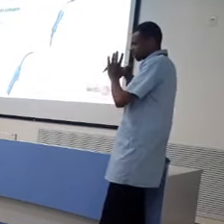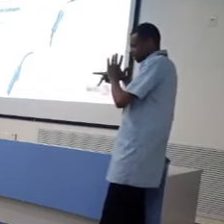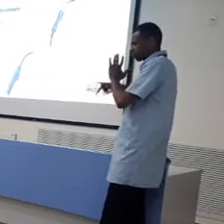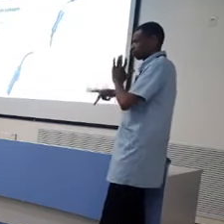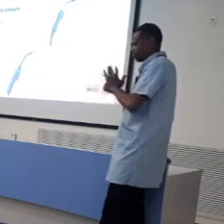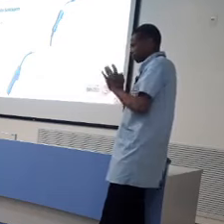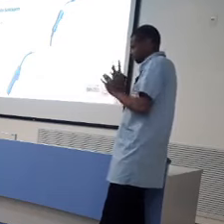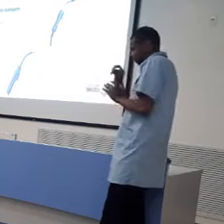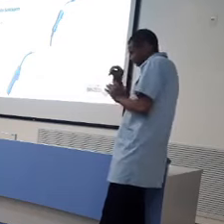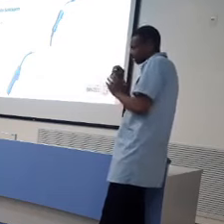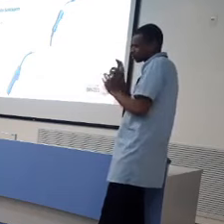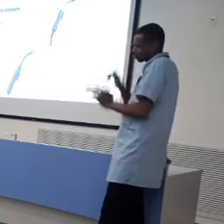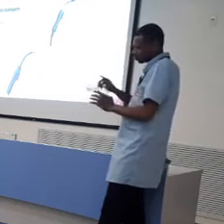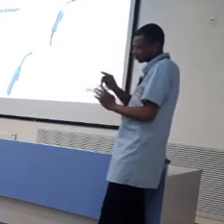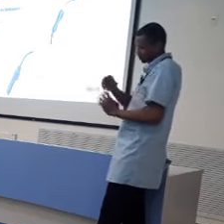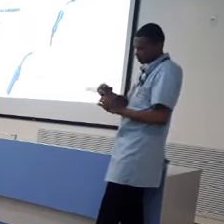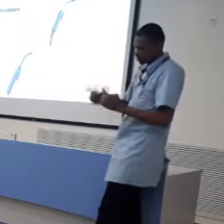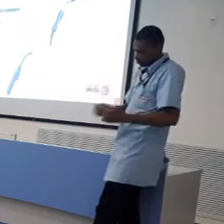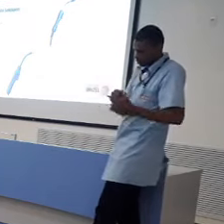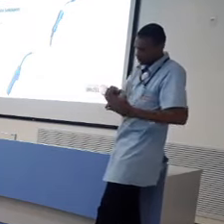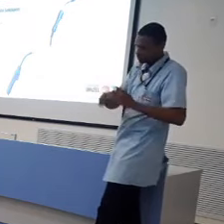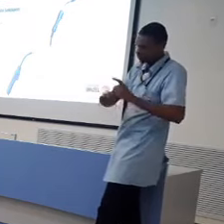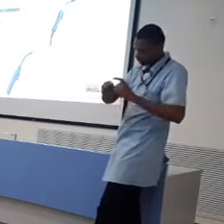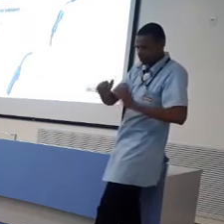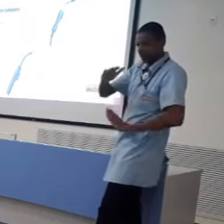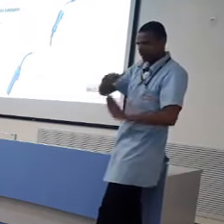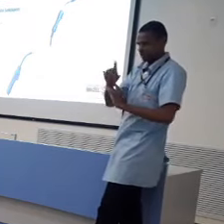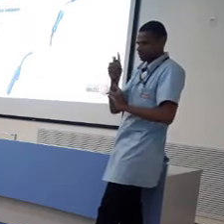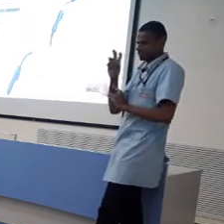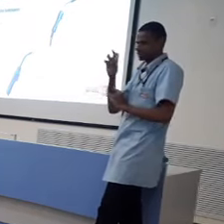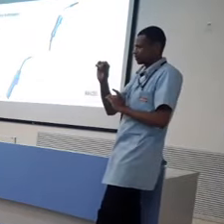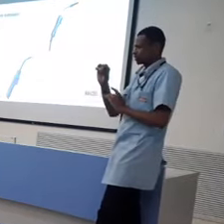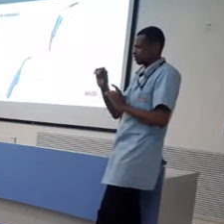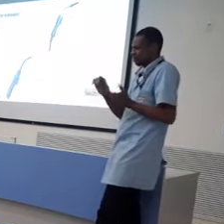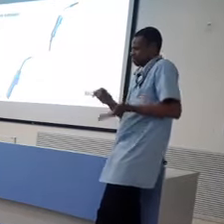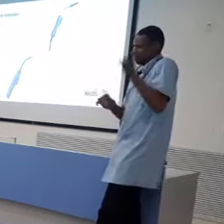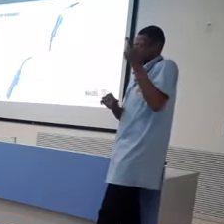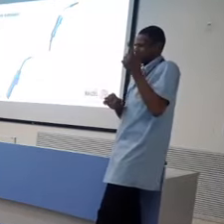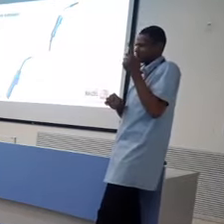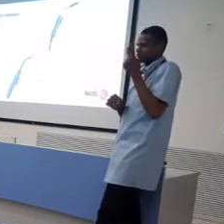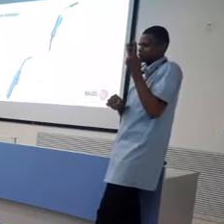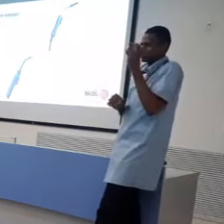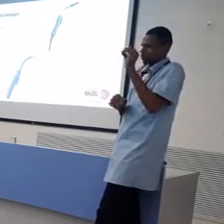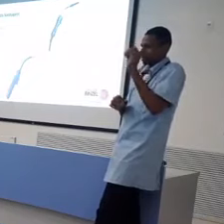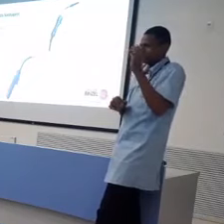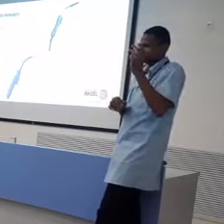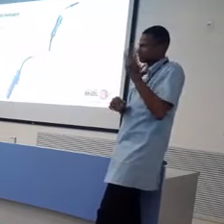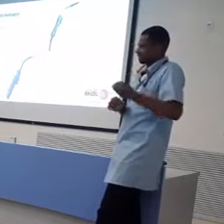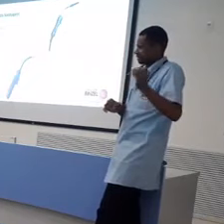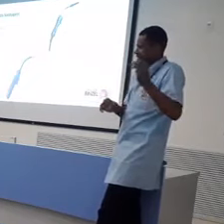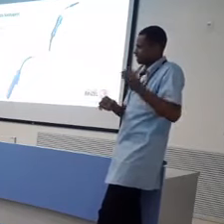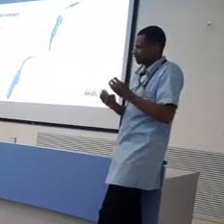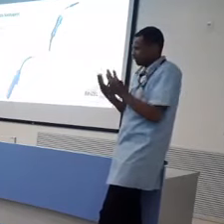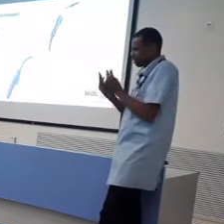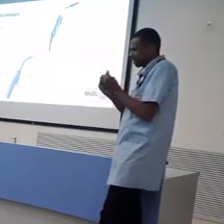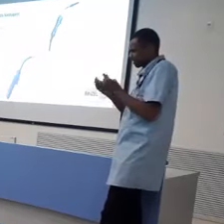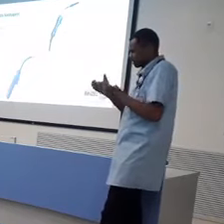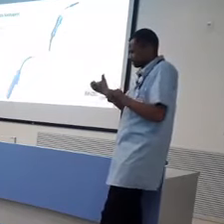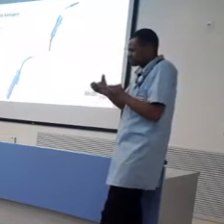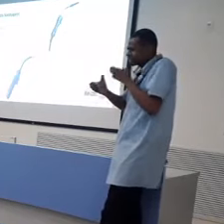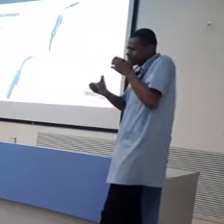amperes. Aí o cara soldando lá com 250, quase 300. Aí a tocha começa a